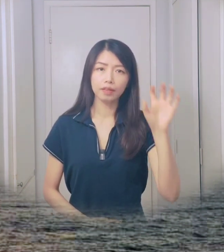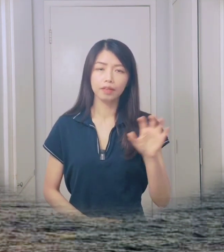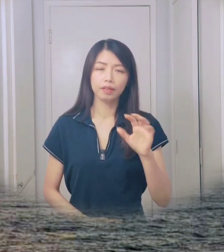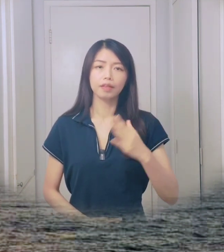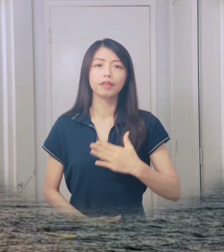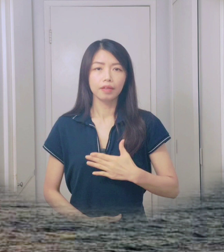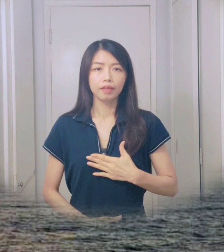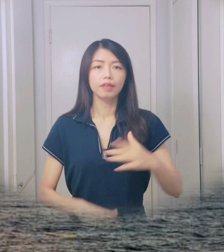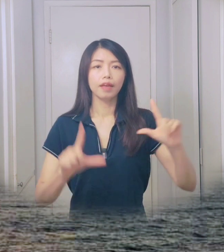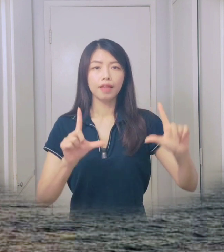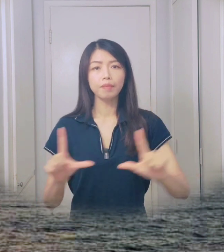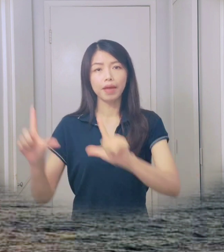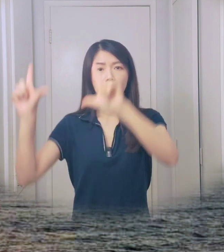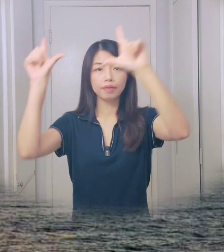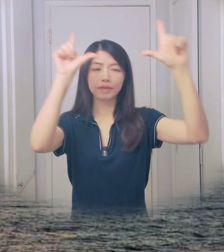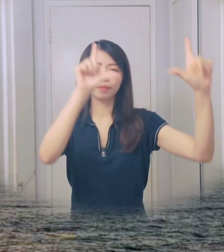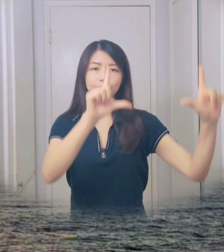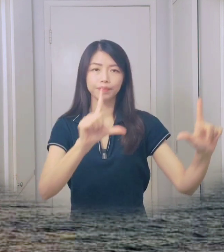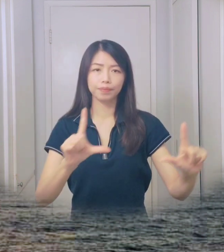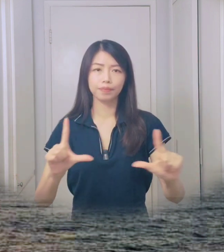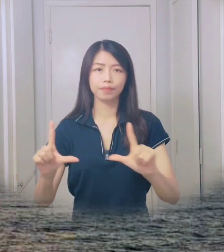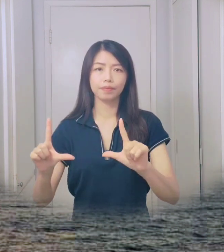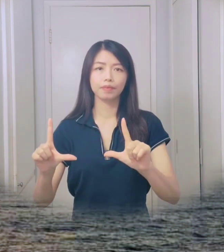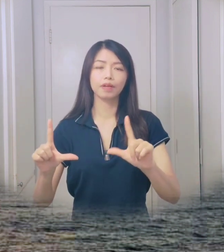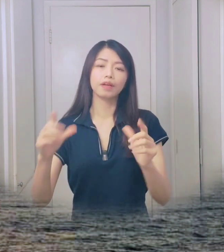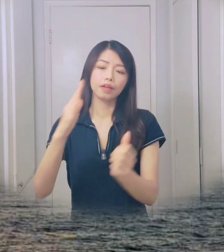반복된 내 삶에